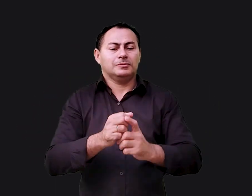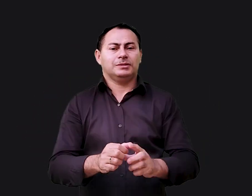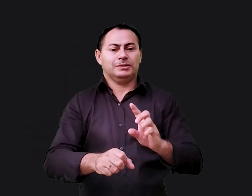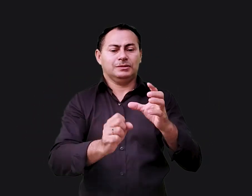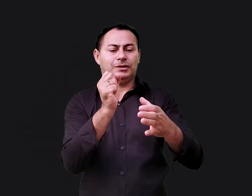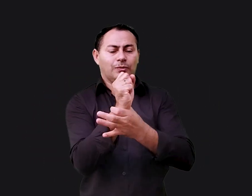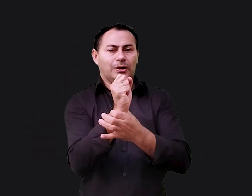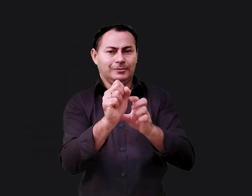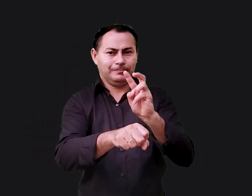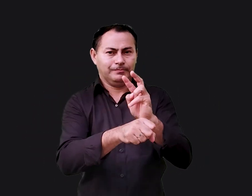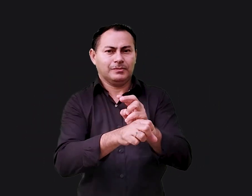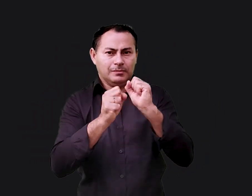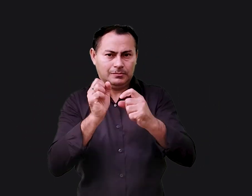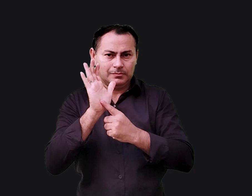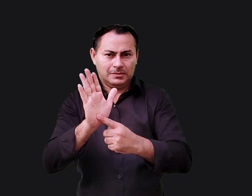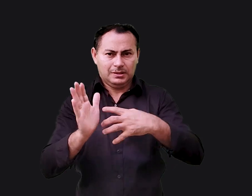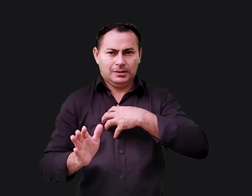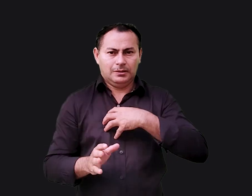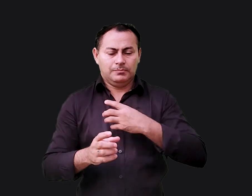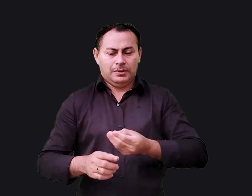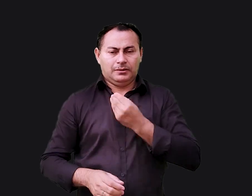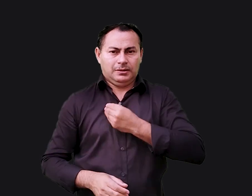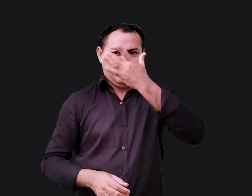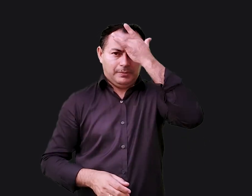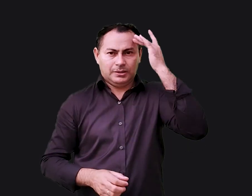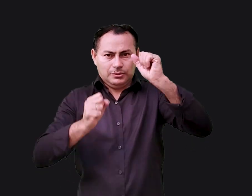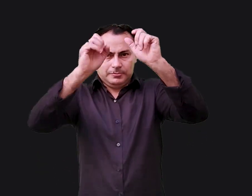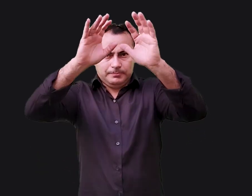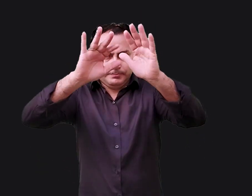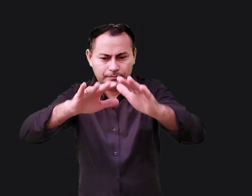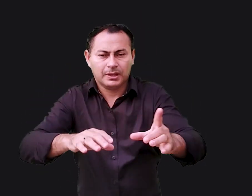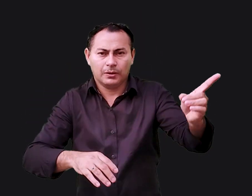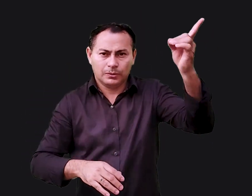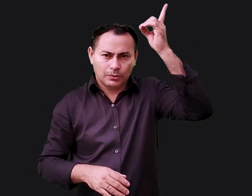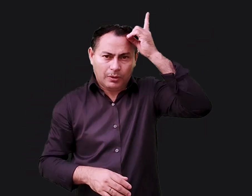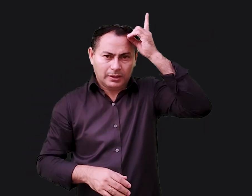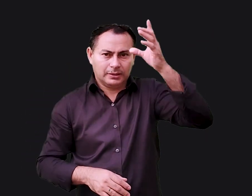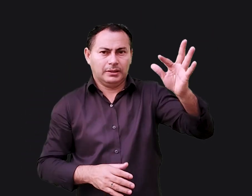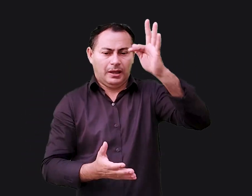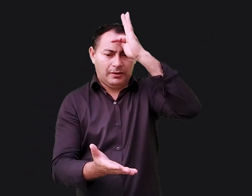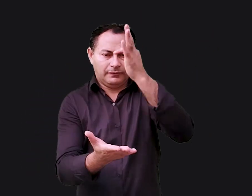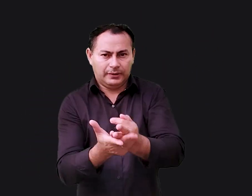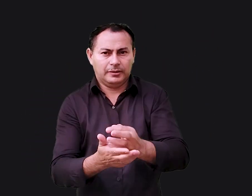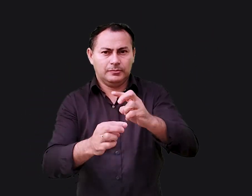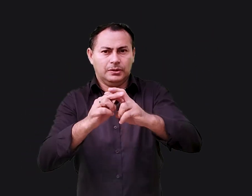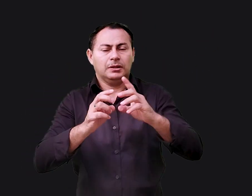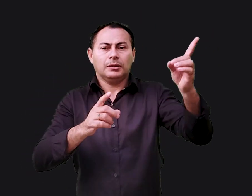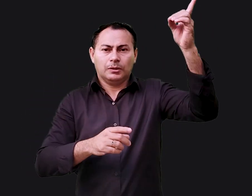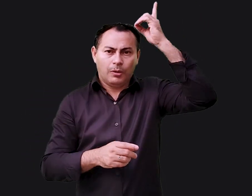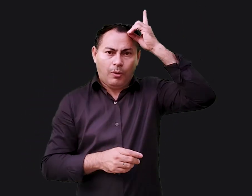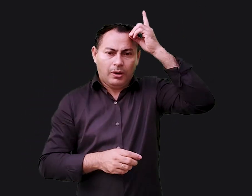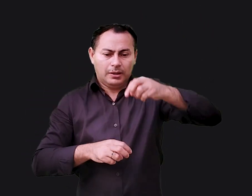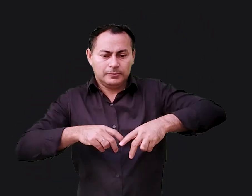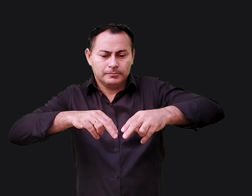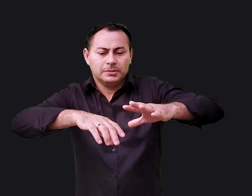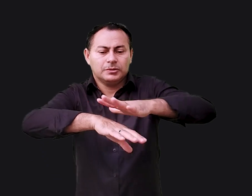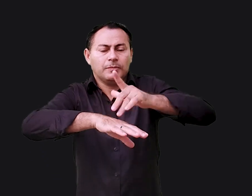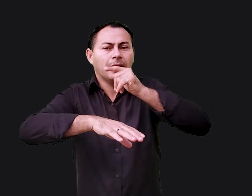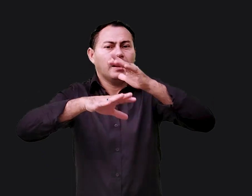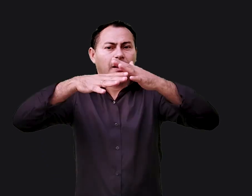um lugar de refúgio podemos ilustrar dessa forma a vida do homem abençoado com o dom da Fé por causa desse dom ele anda